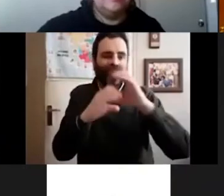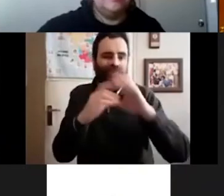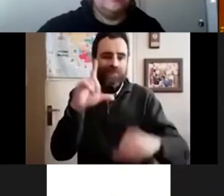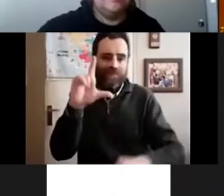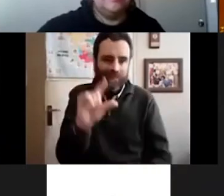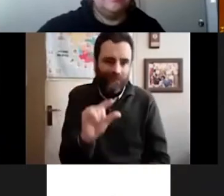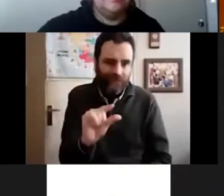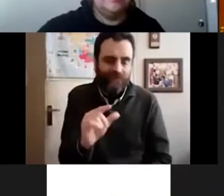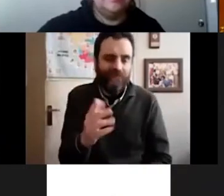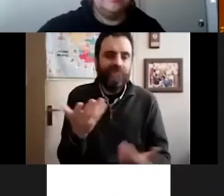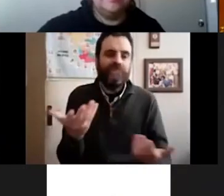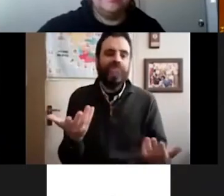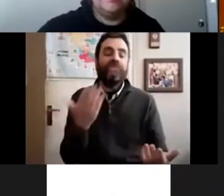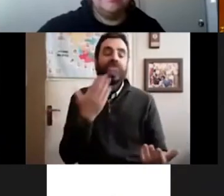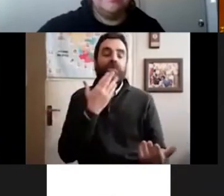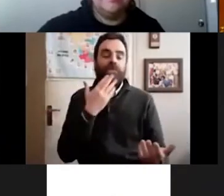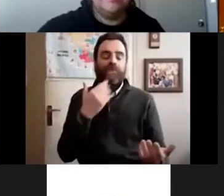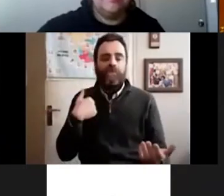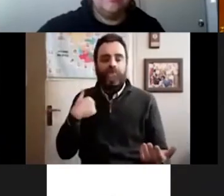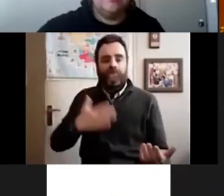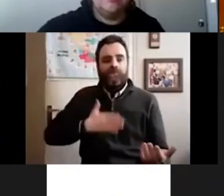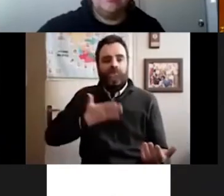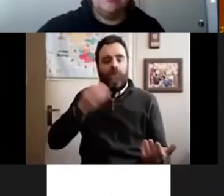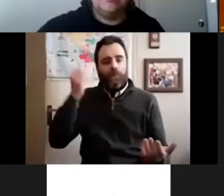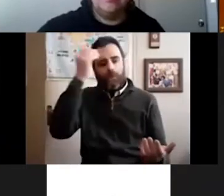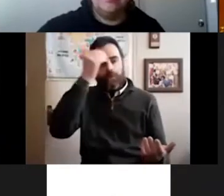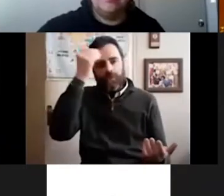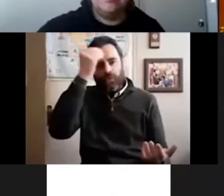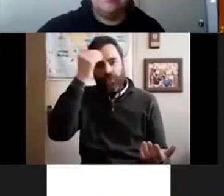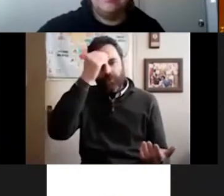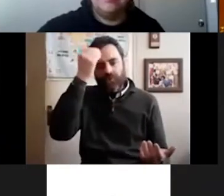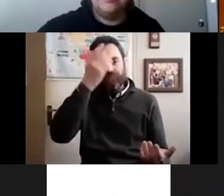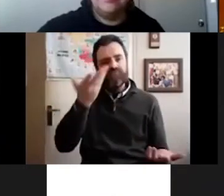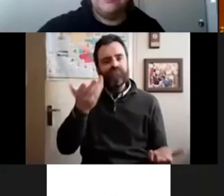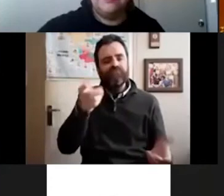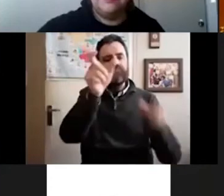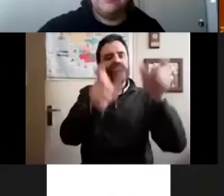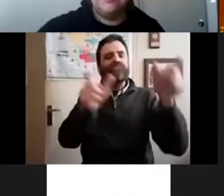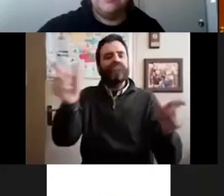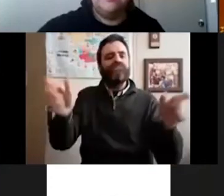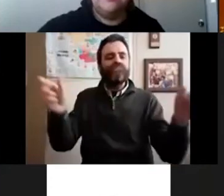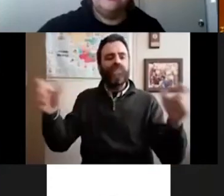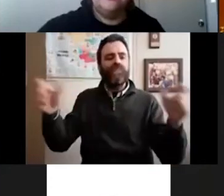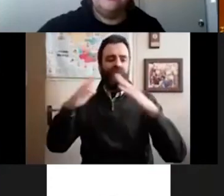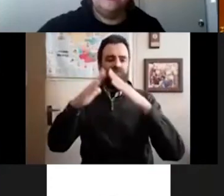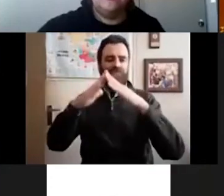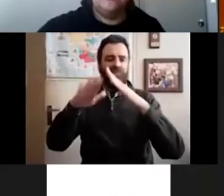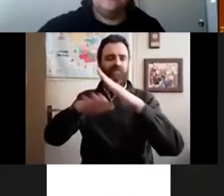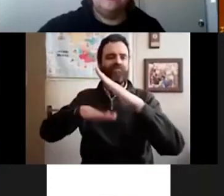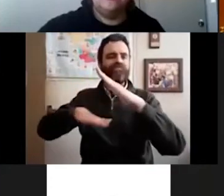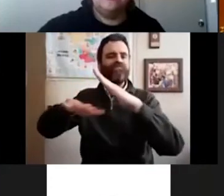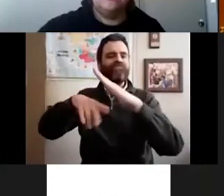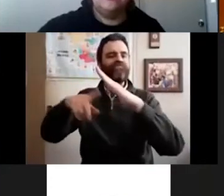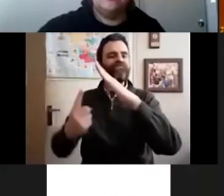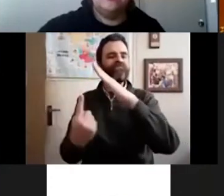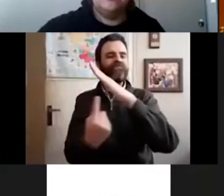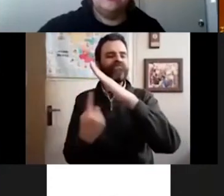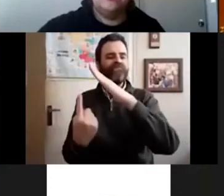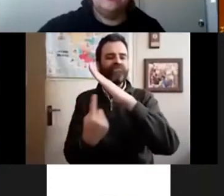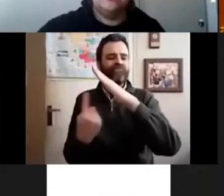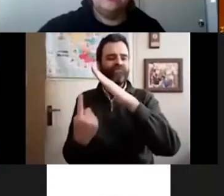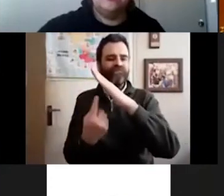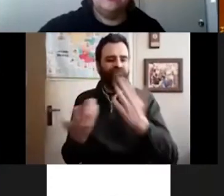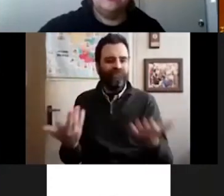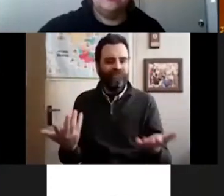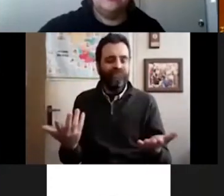que la hora es más corta, dice, la comunicación es menor. También me siento preocupado de las personas en